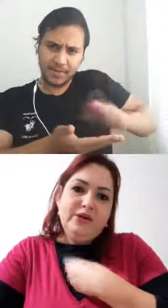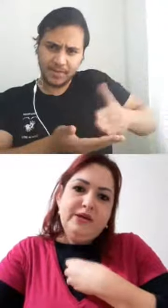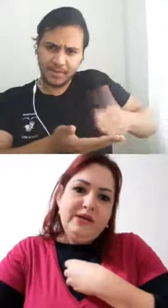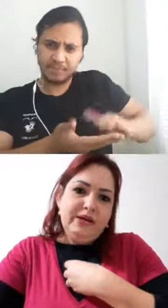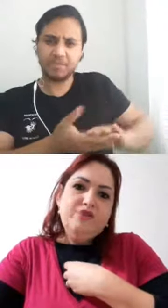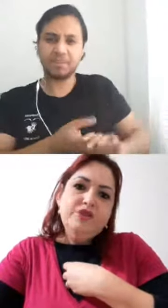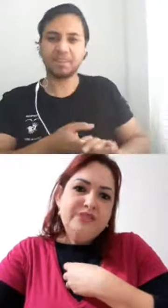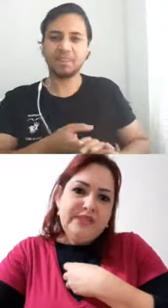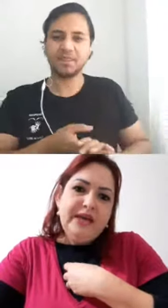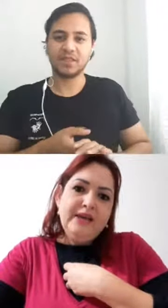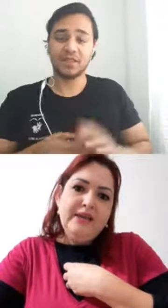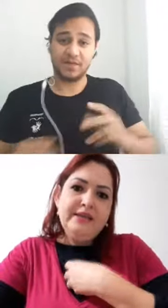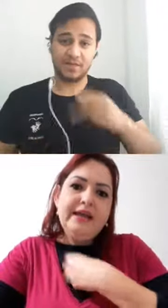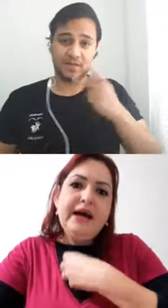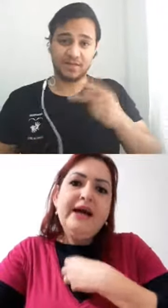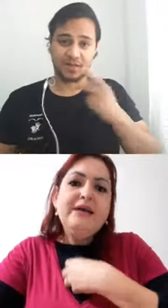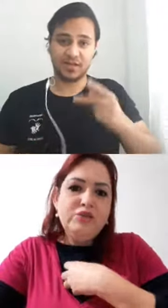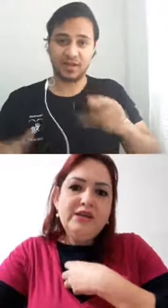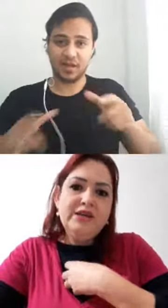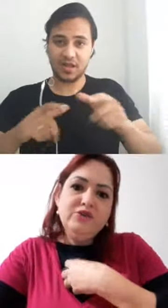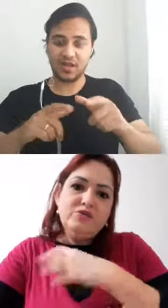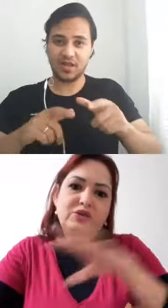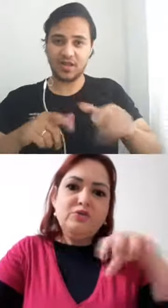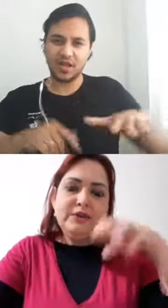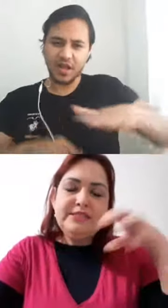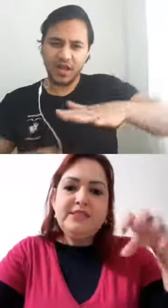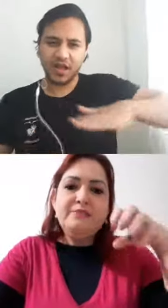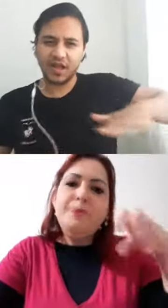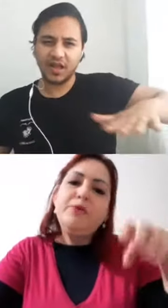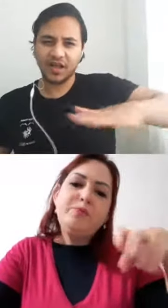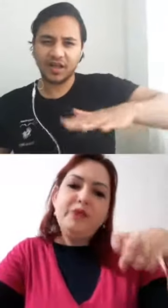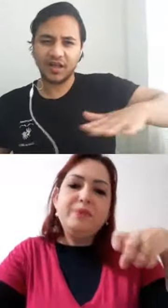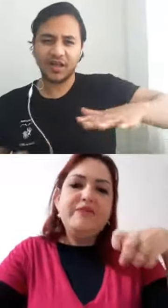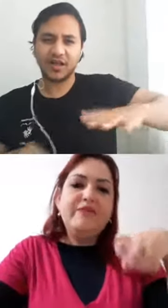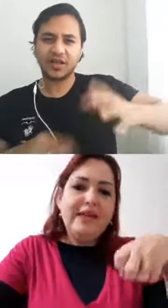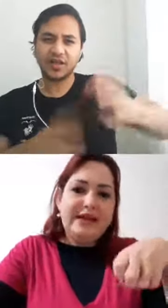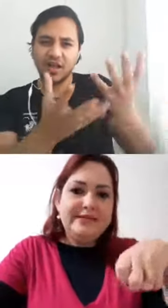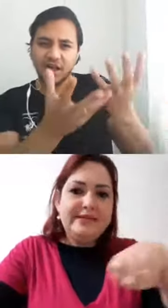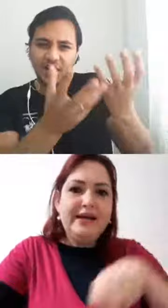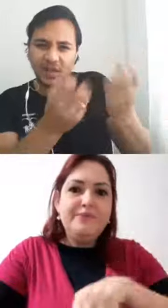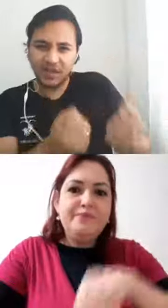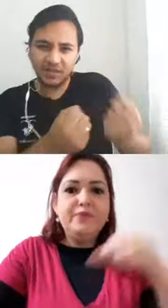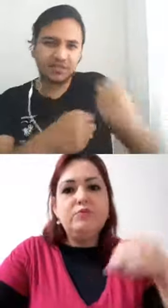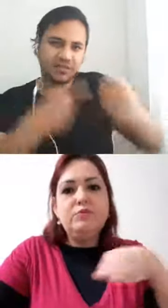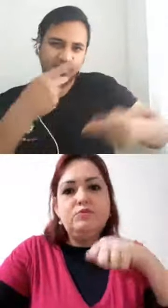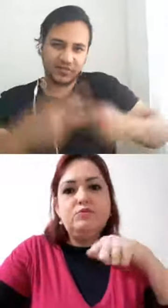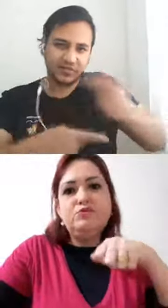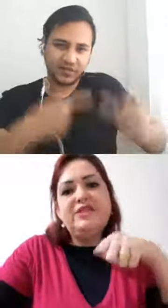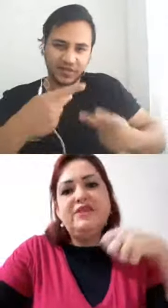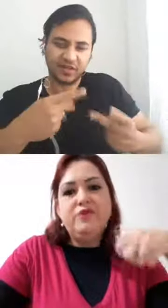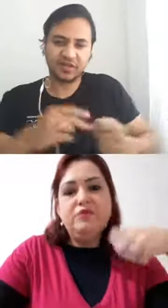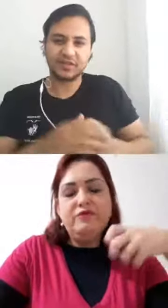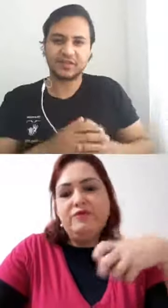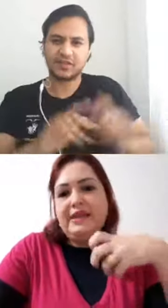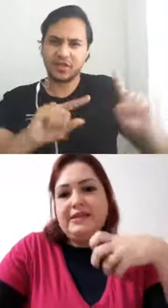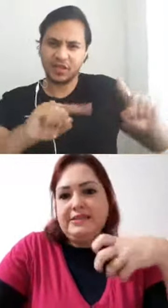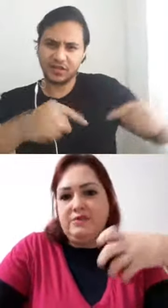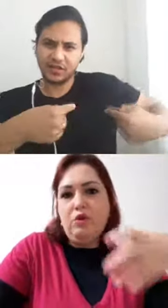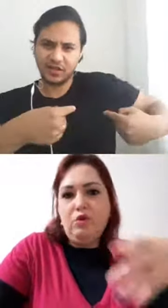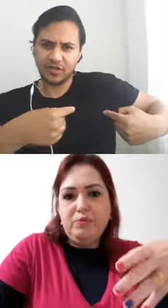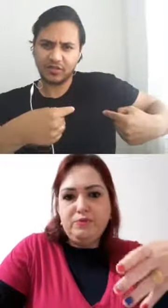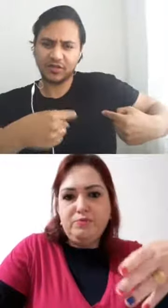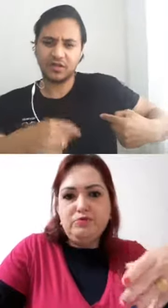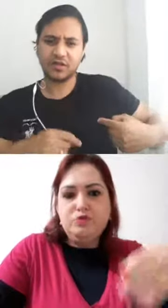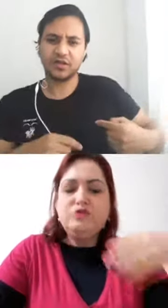Então, eu vou dizer da área onde eu assim, me aproprio para falar, tá? Então, o desafio, eu vou falar assim,